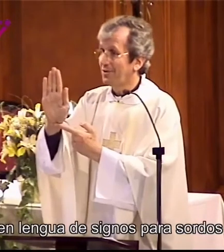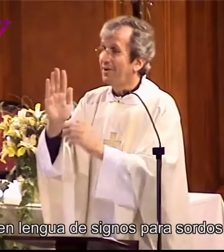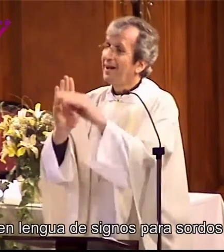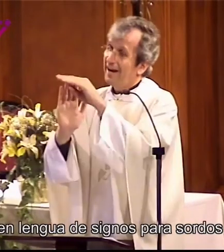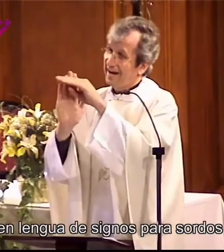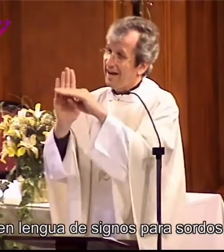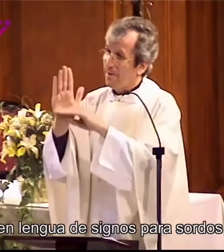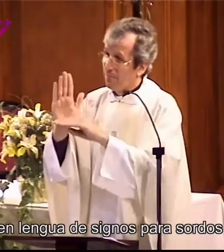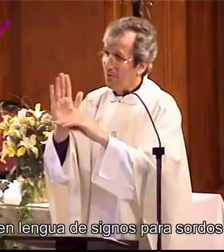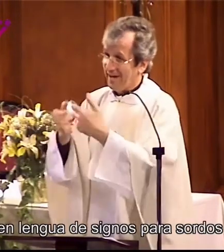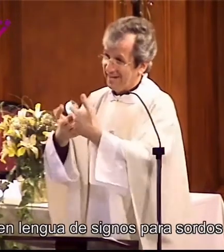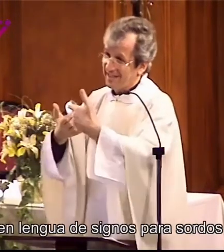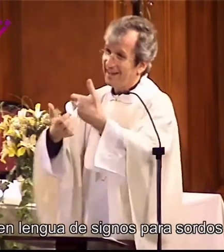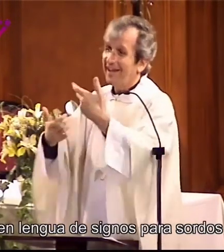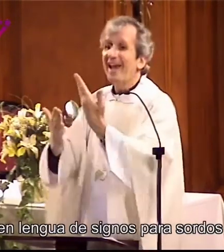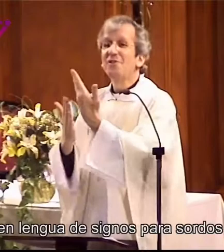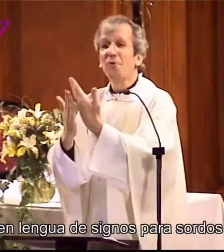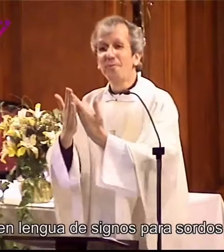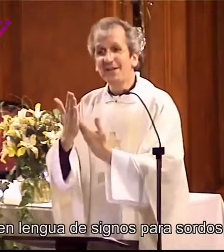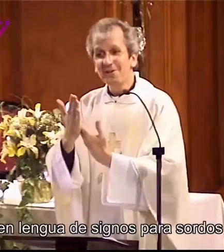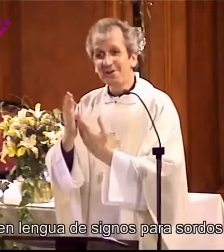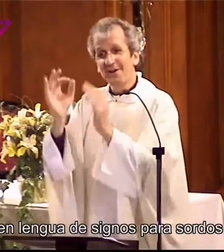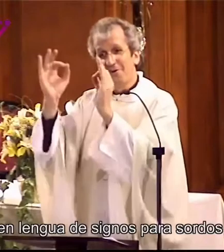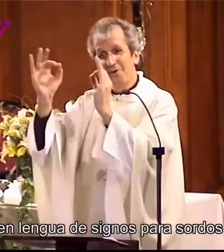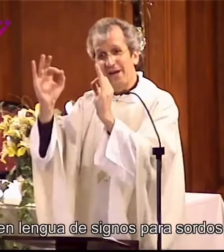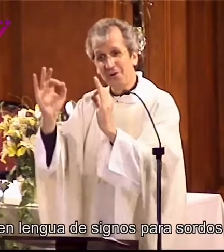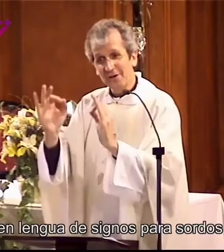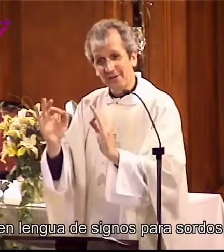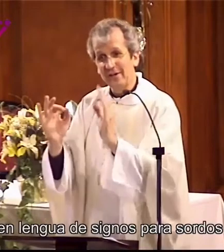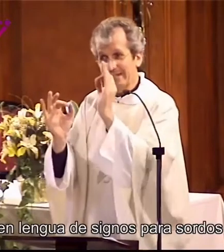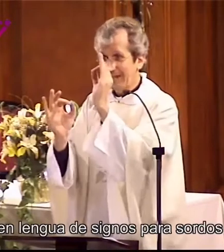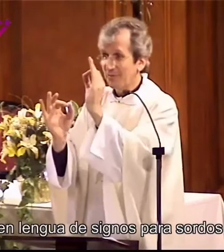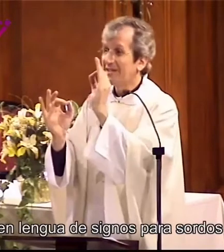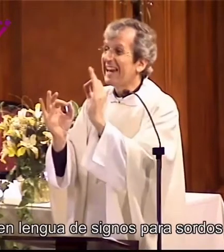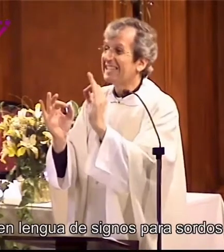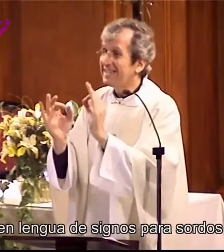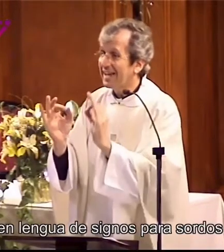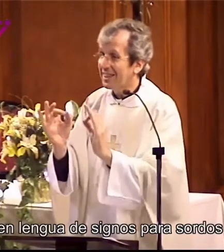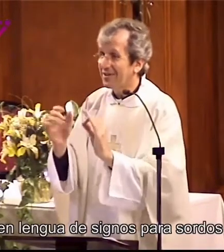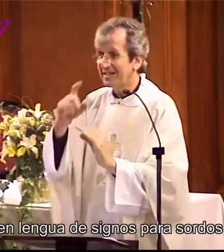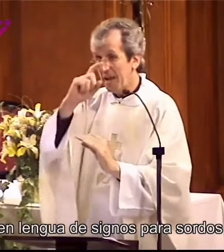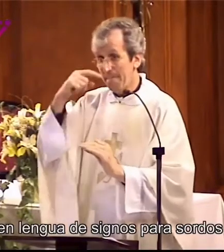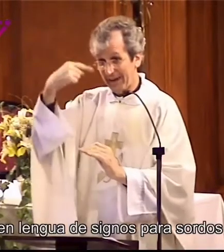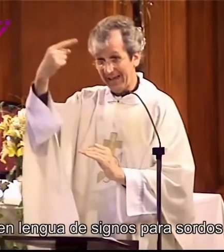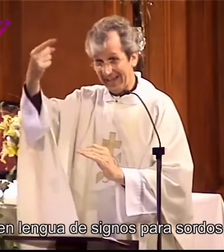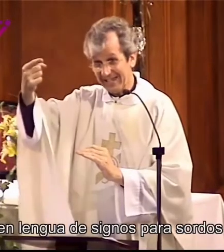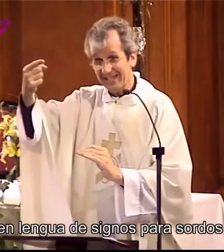la bula, es decir, el documento, con la nor, con las, diríamos, las indicaciones para este